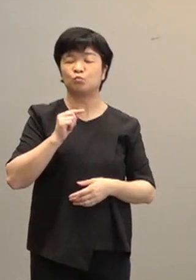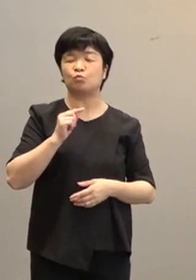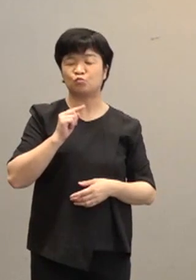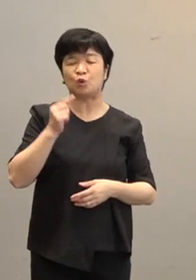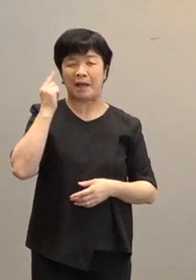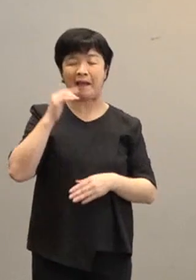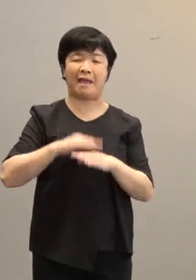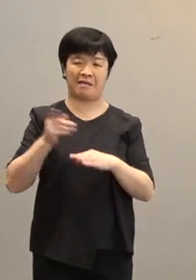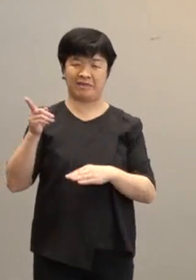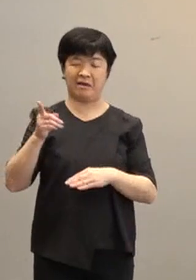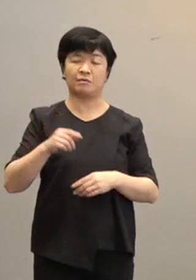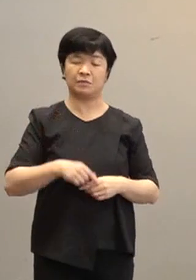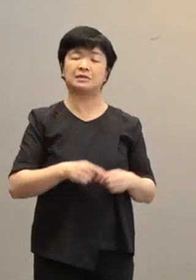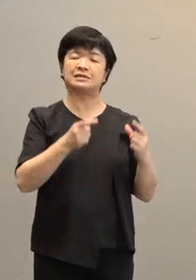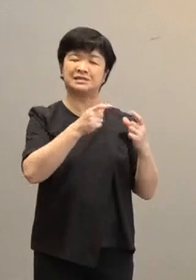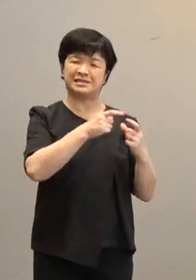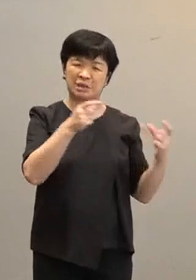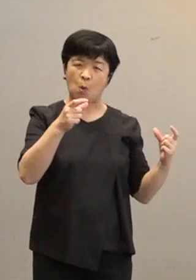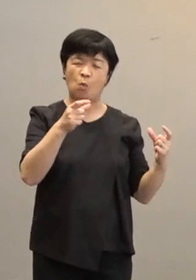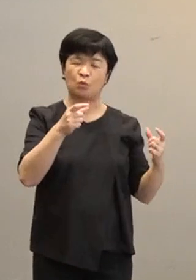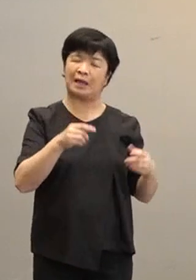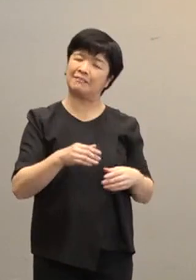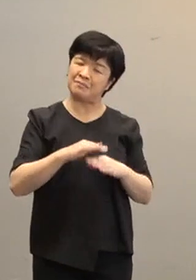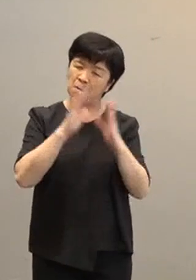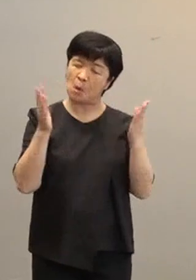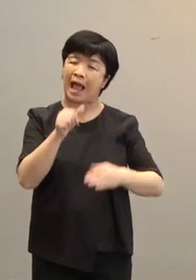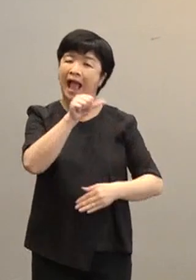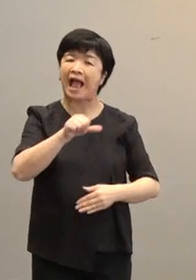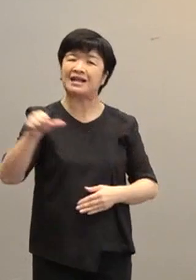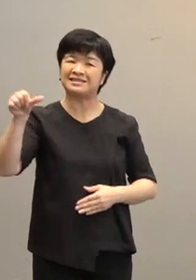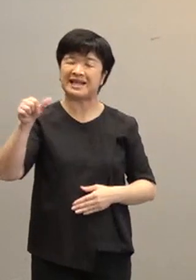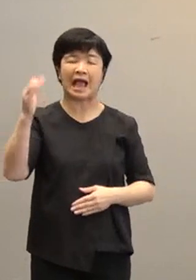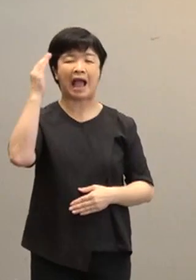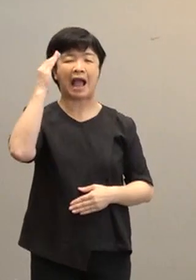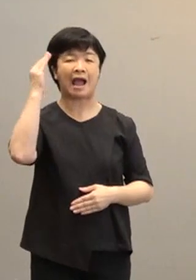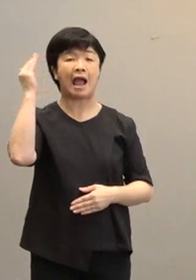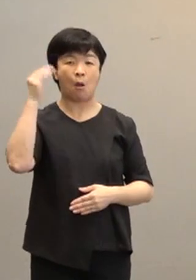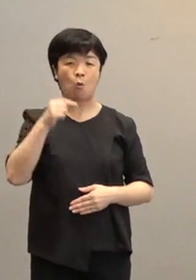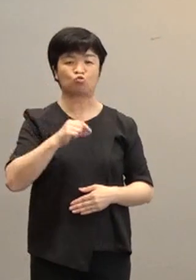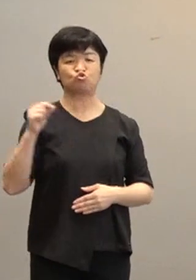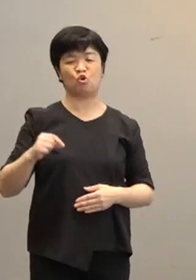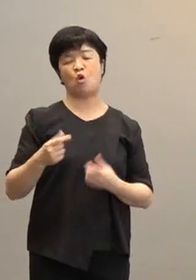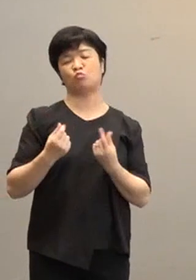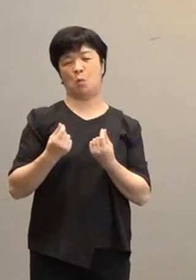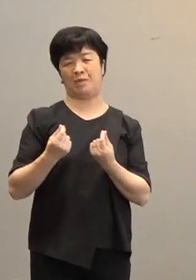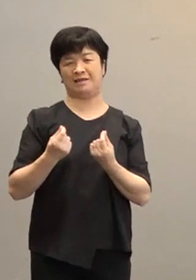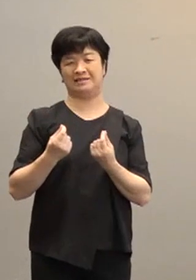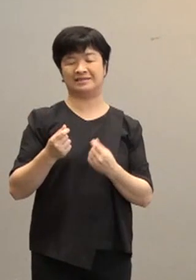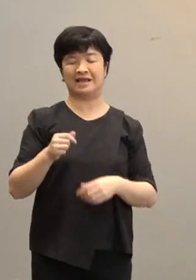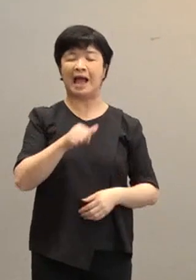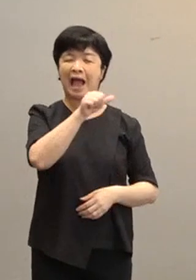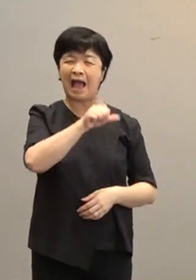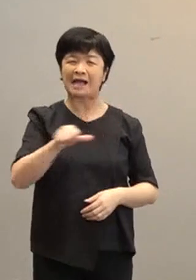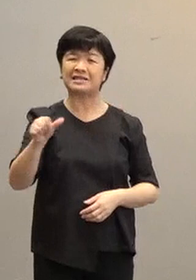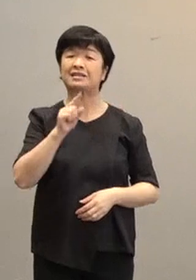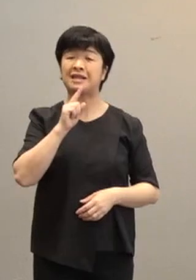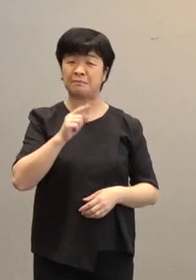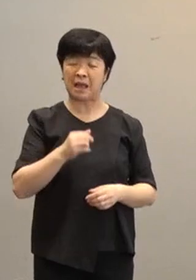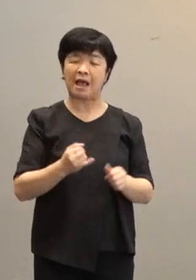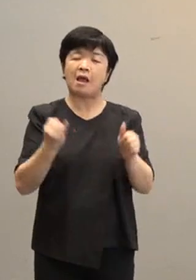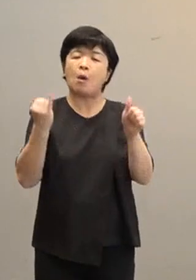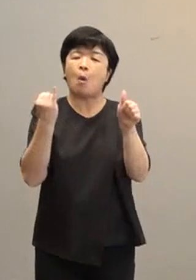して、まあ、日本もそうですし、まあ、大体アジアですよね、韓国も中国もそうですけども、アジアはどちらかというとこの婚姻